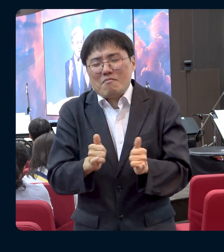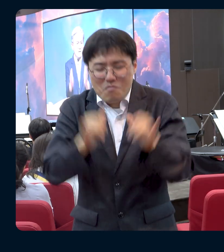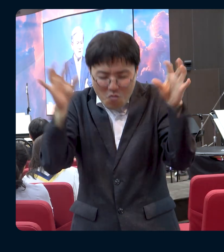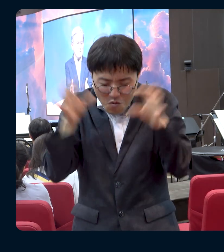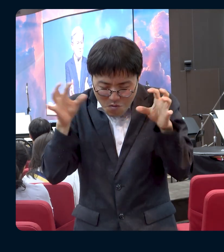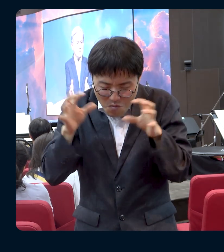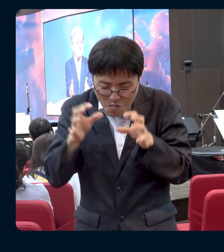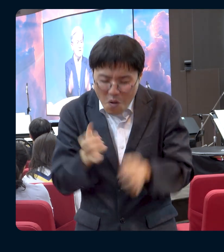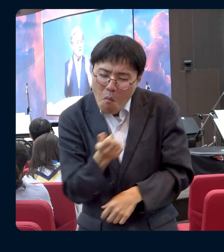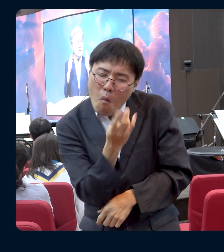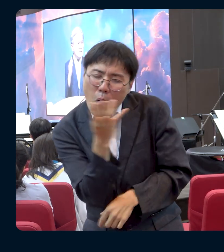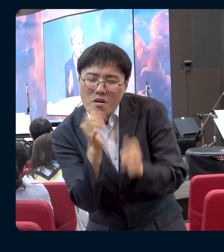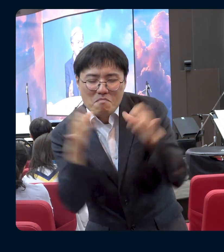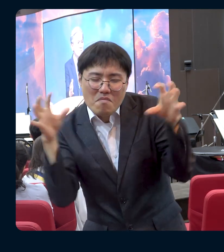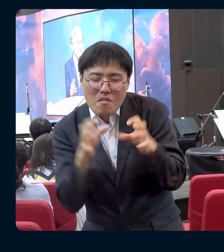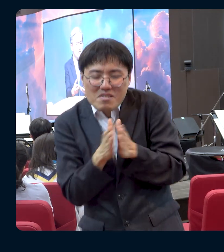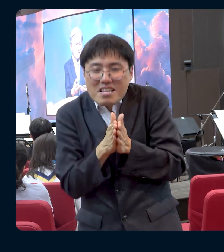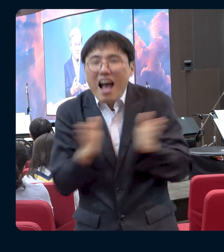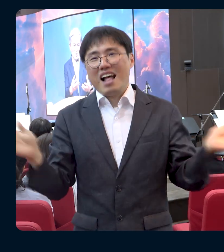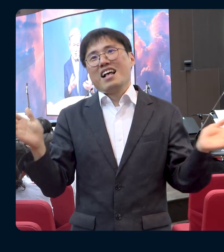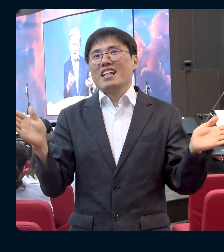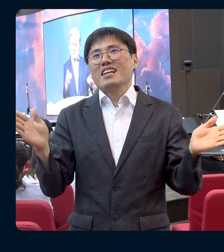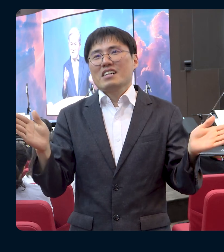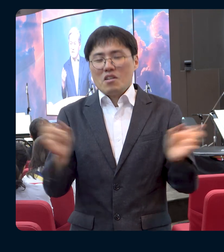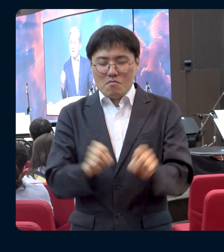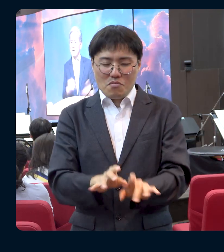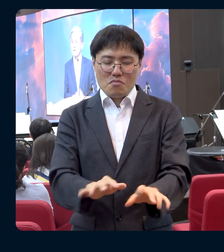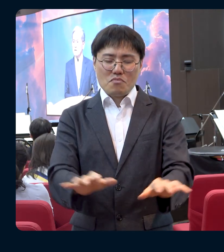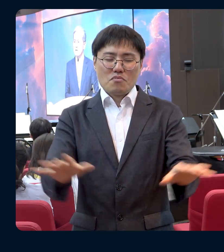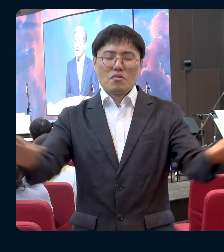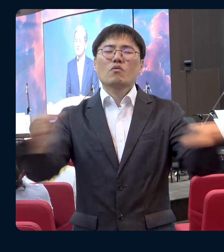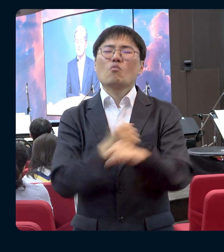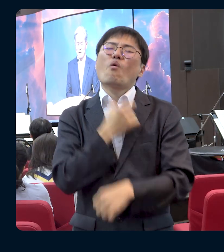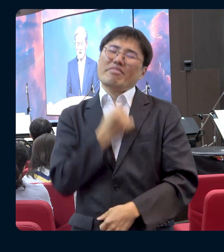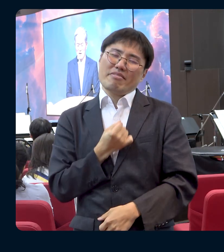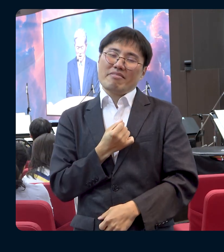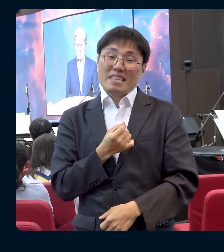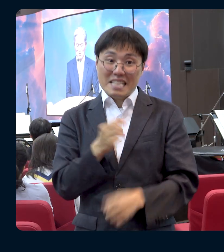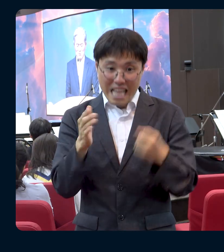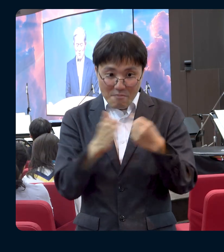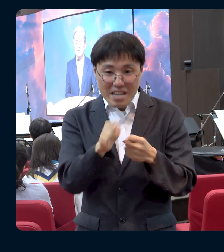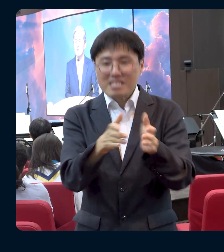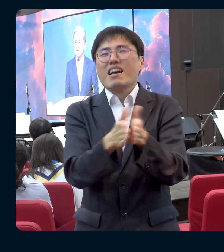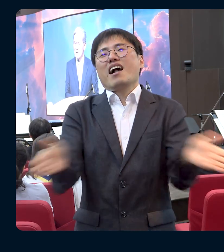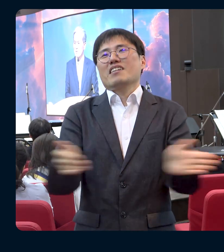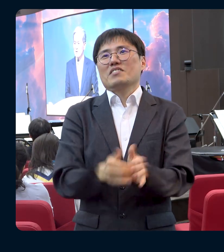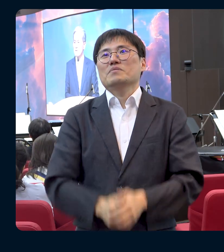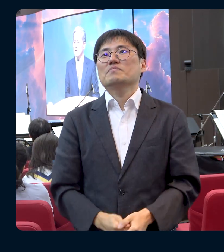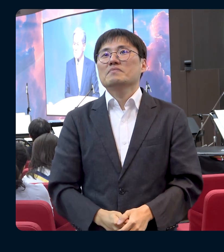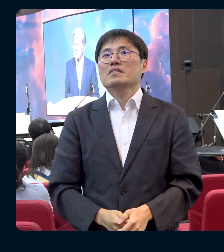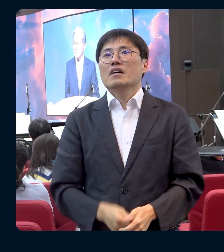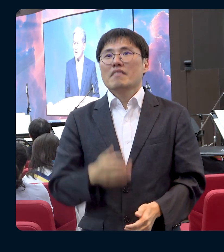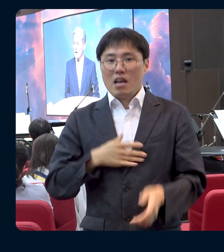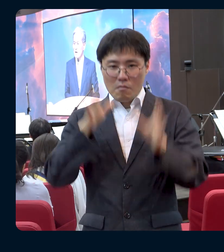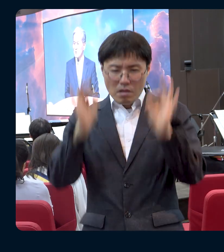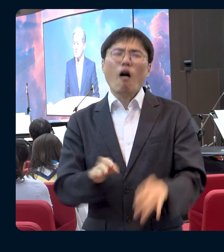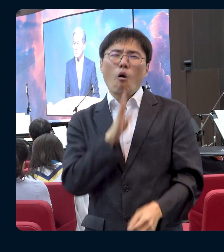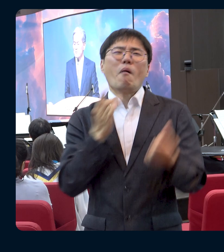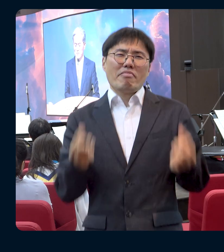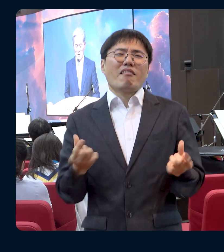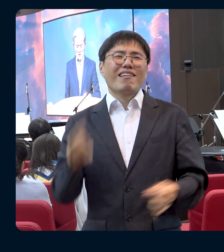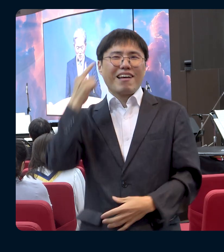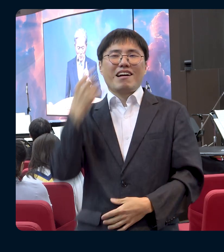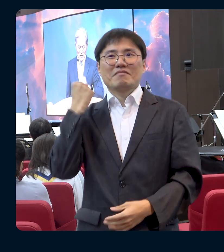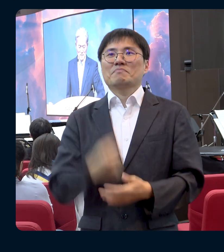사람들이, 그렇게 몇몇 사람들이 시작을 하면서 이게 퍼져나가야 되니까, 그래서 그렇게 하신 거고요. 제가 볼 때는 맞는 거다 하는